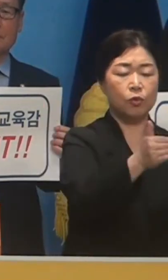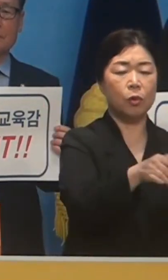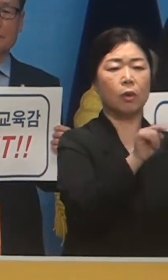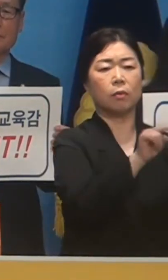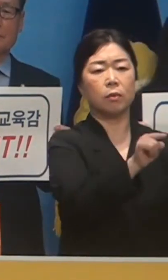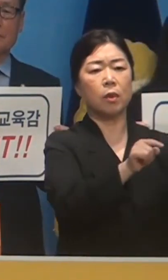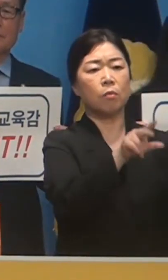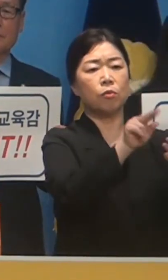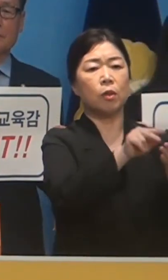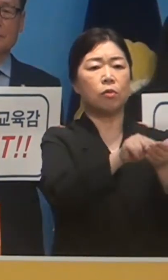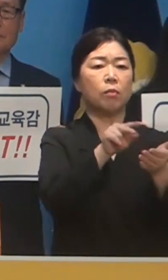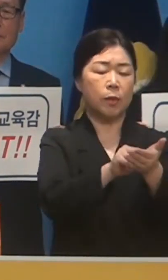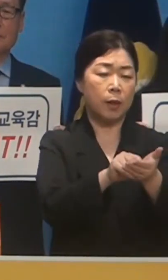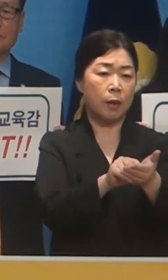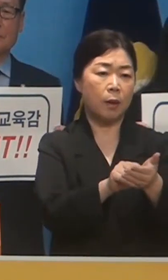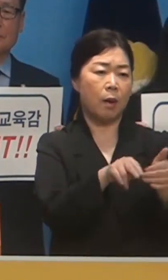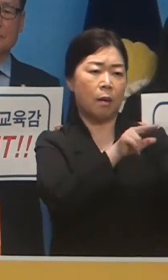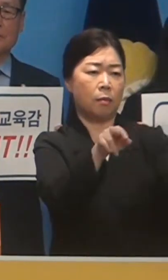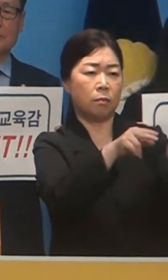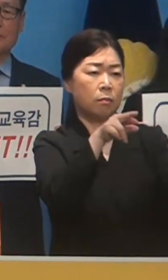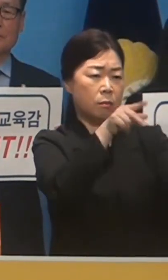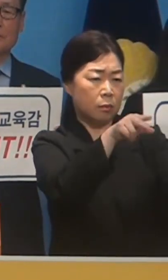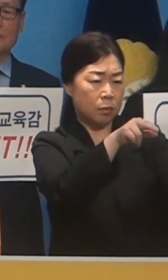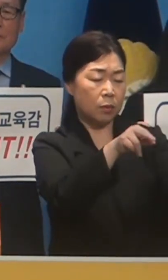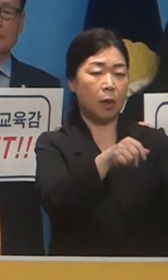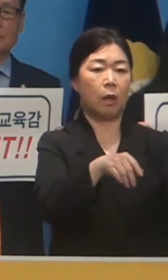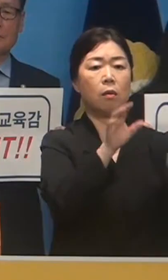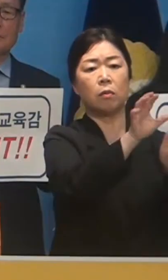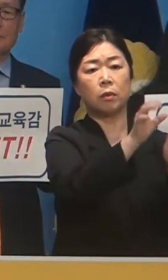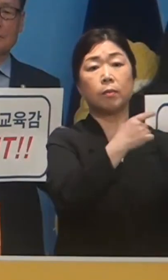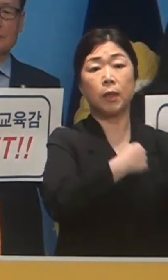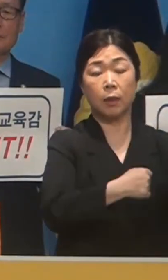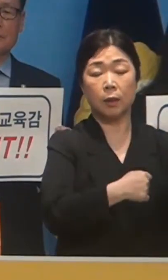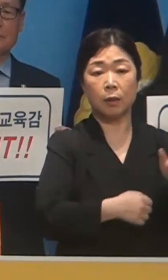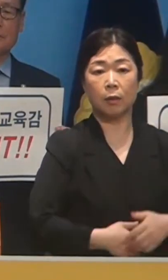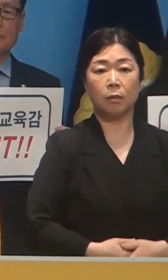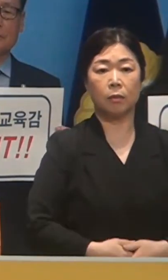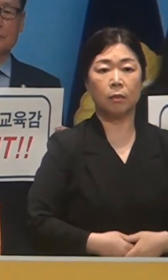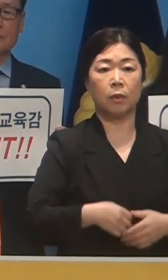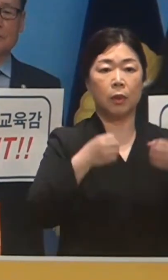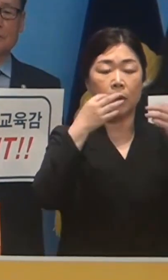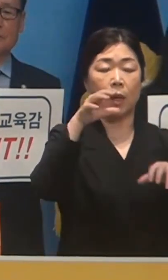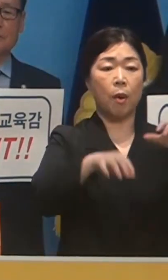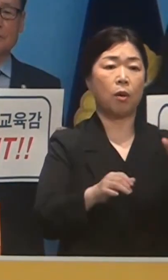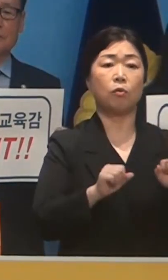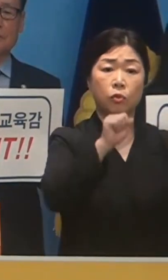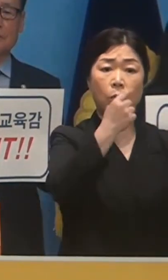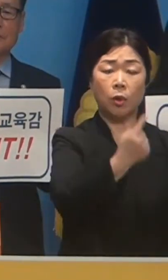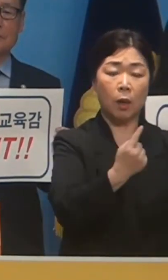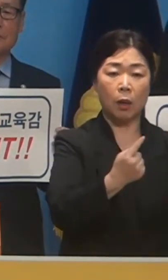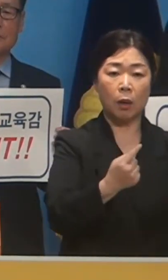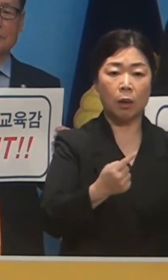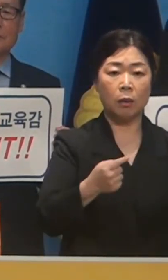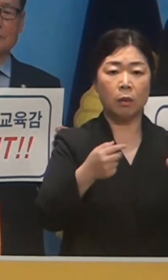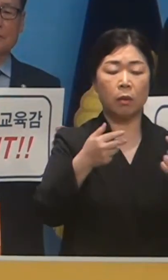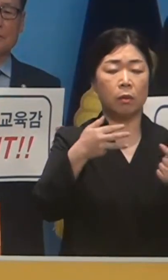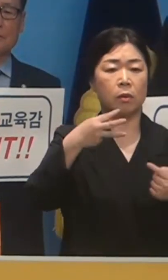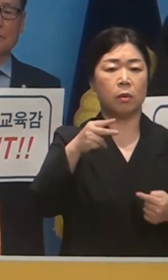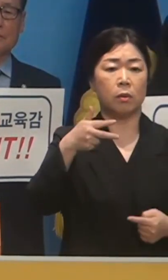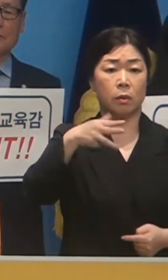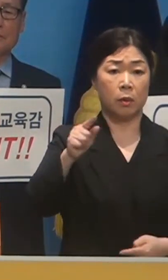집중적으로 문제를 다루고 공격했습니다. 새마을 운동보다 천리마